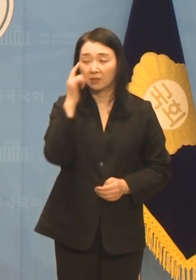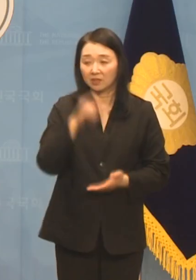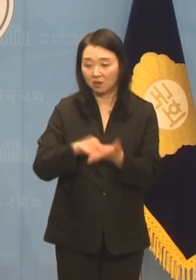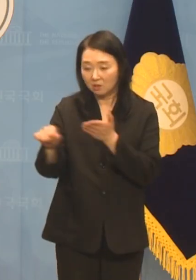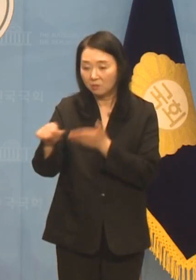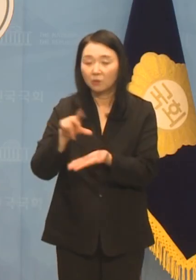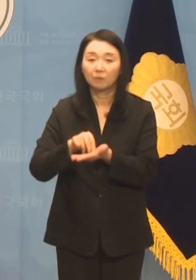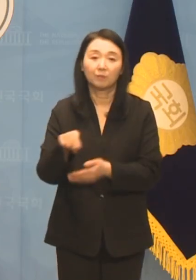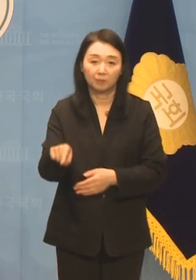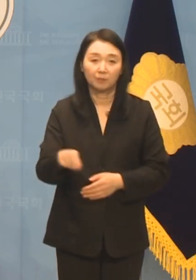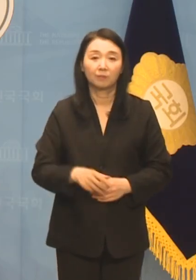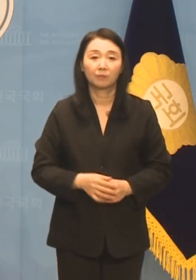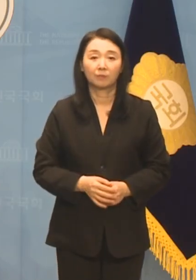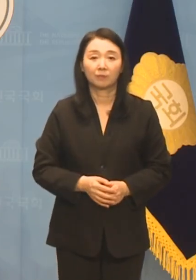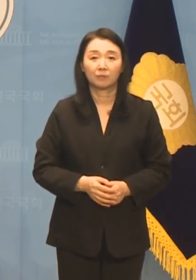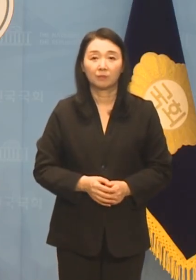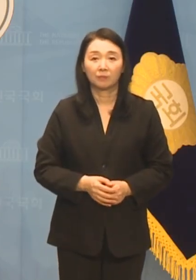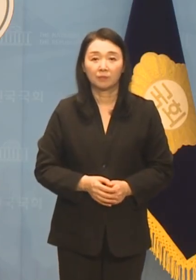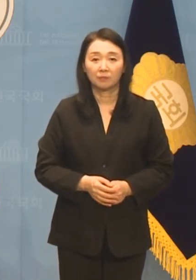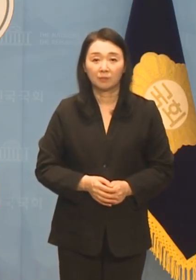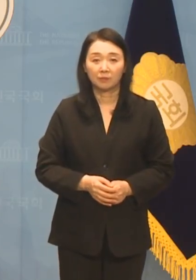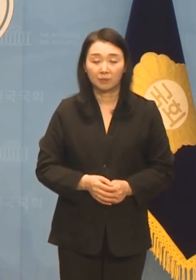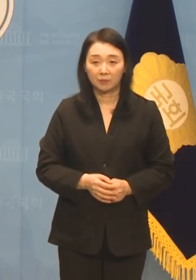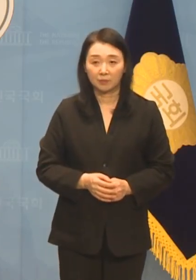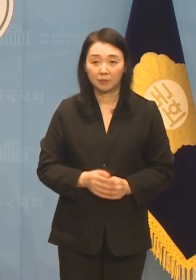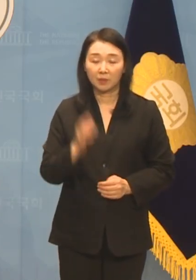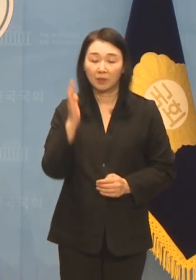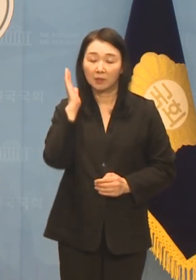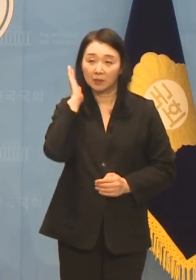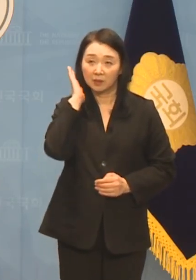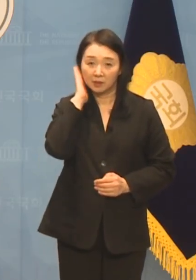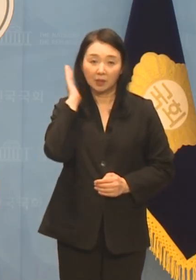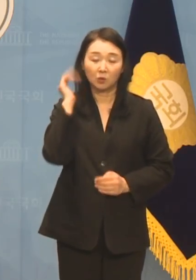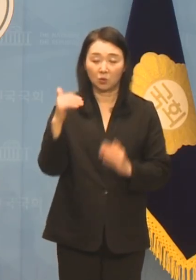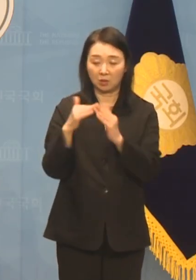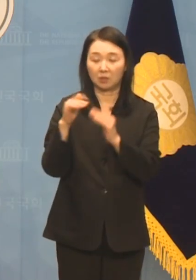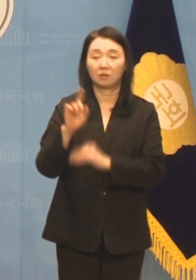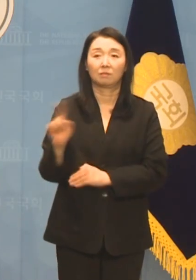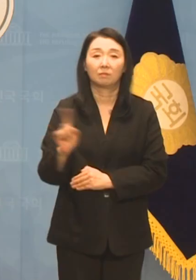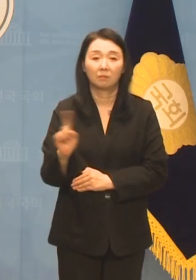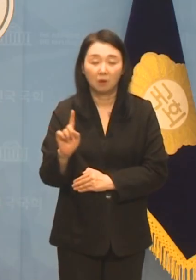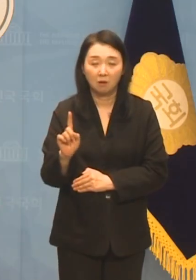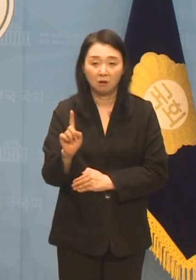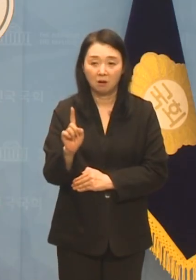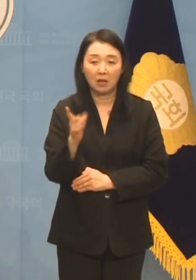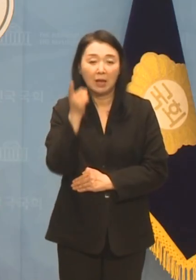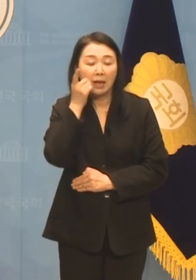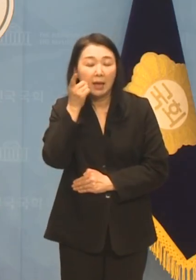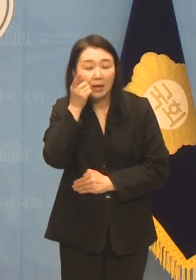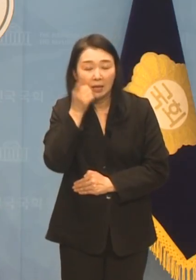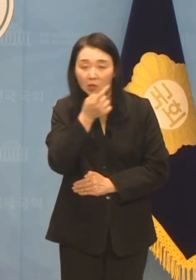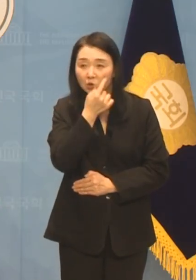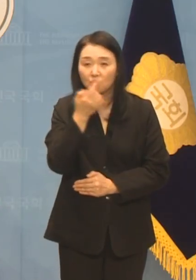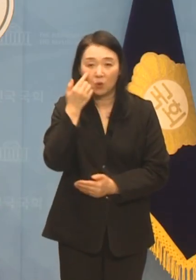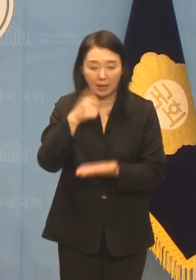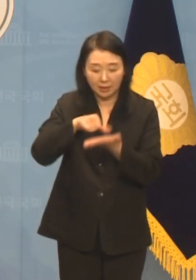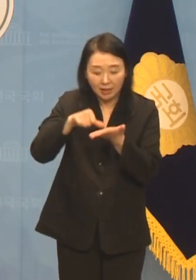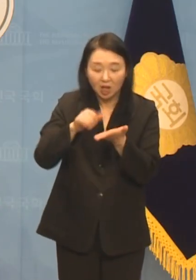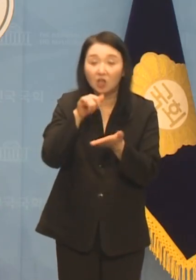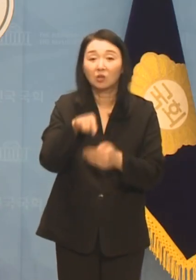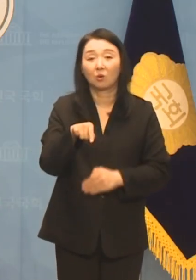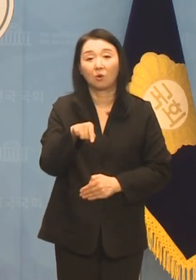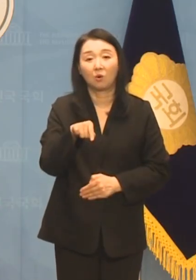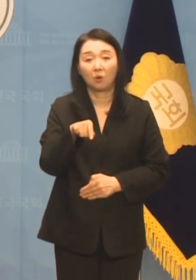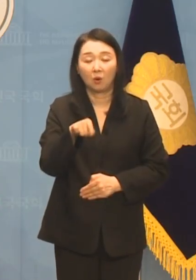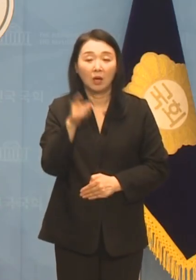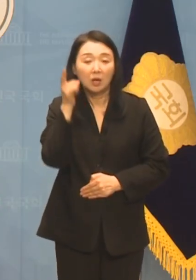증거인멸도 문제입니다. 간저에는 내란의 핵심 증거 비하폰 서버가 있습니다. 그동안 서버에